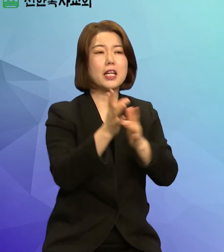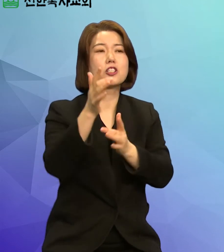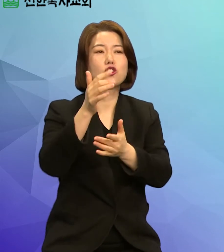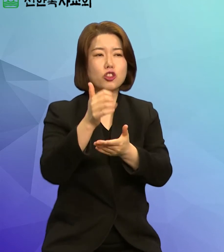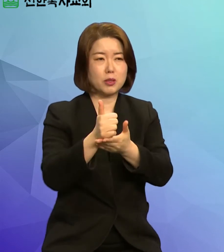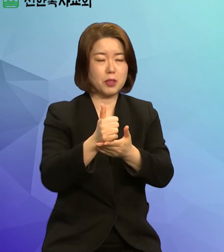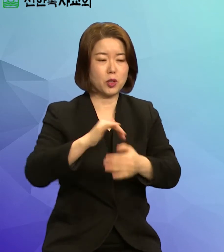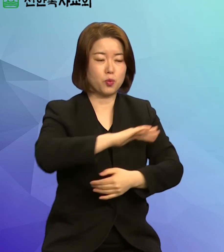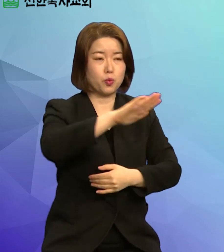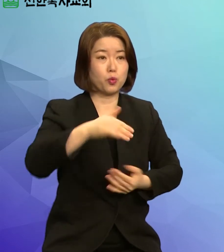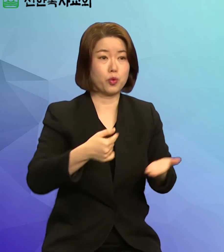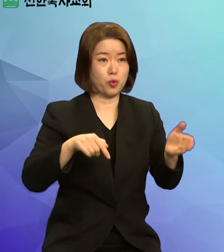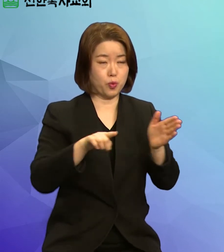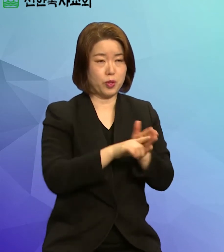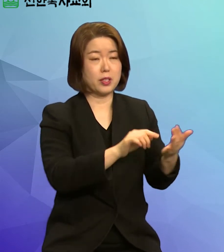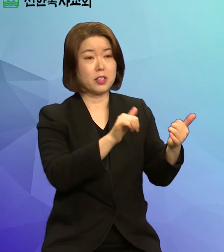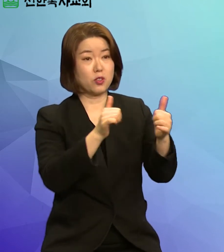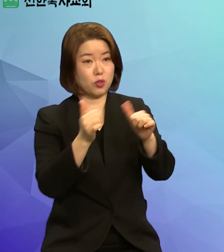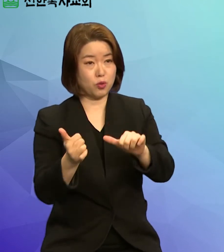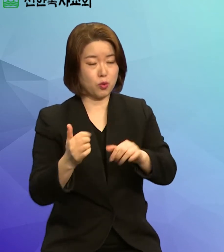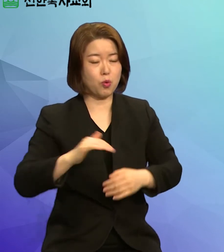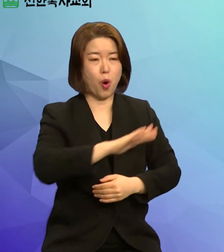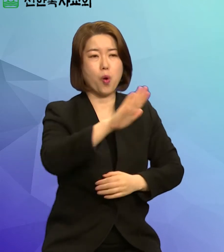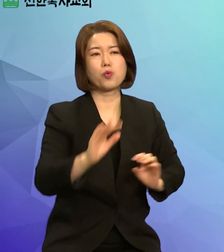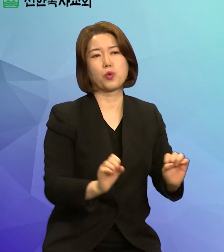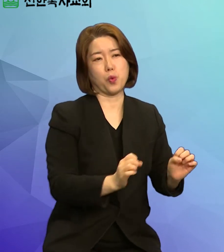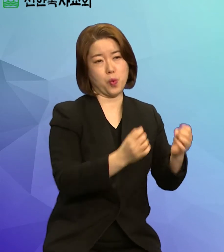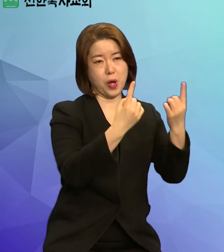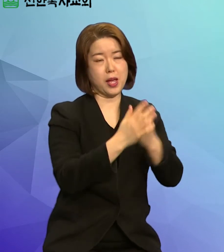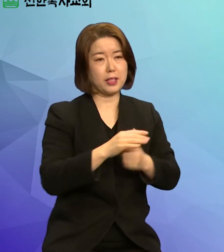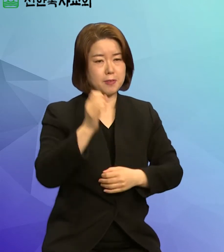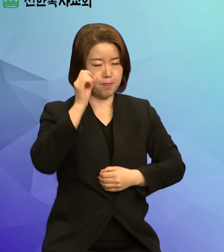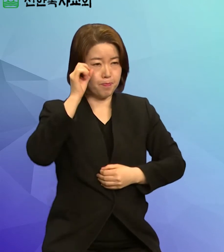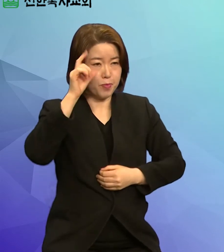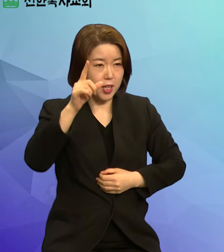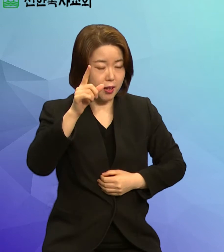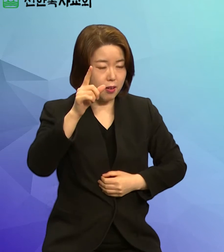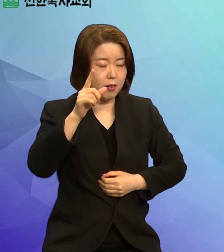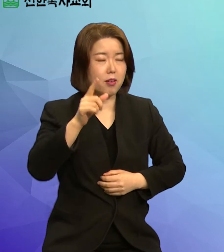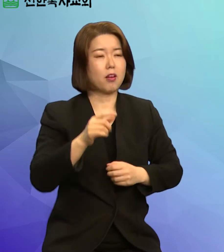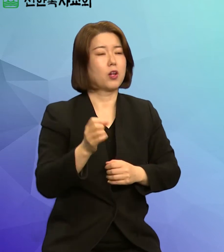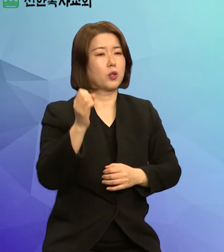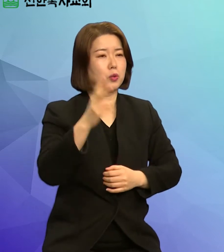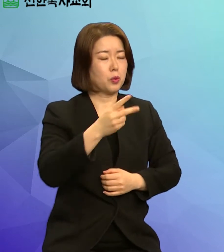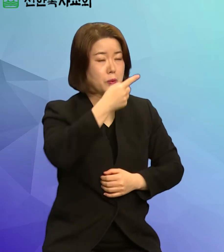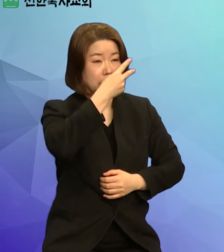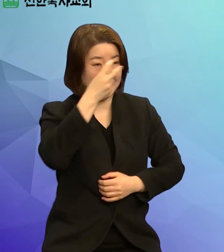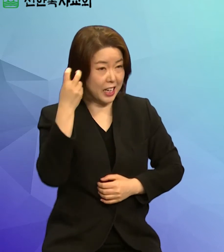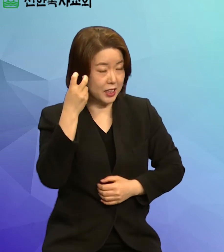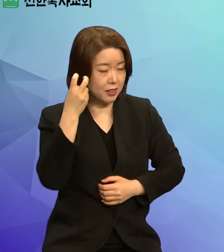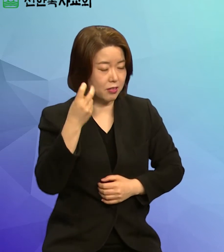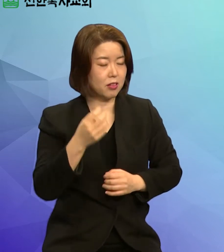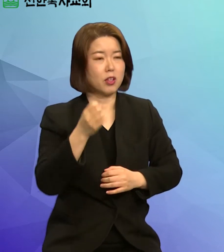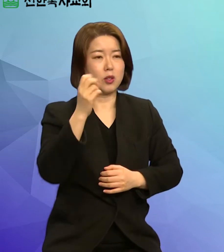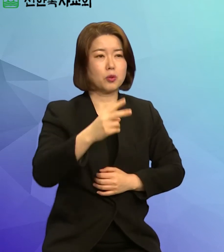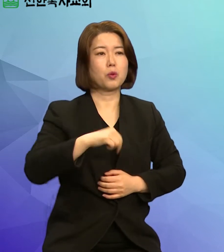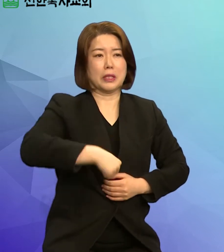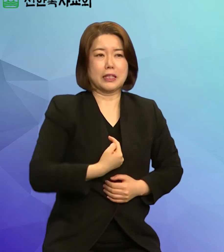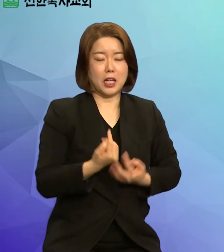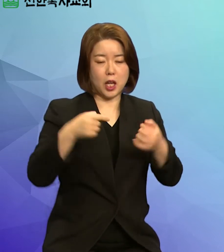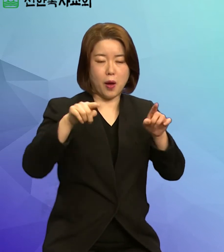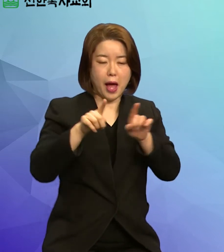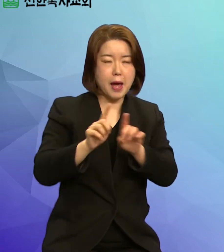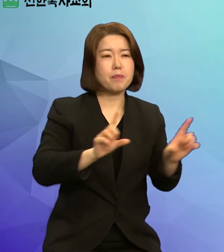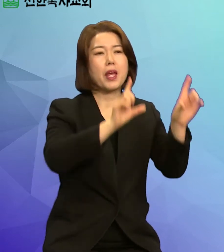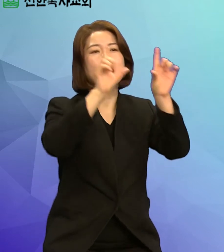예수께서 우리를 위하여 죽으사 우리로 하여금 깨어 있든지 자든지 자기와 함께 살게 하려